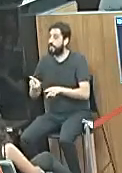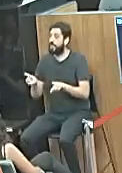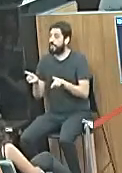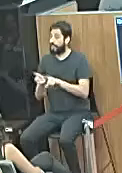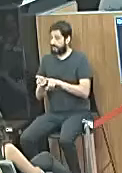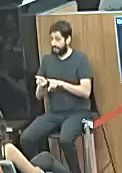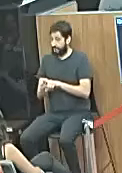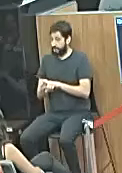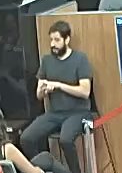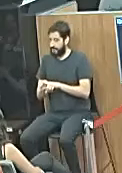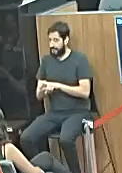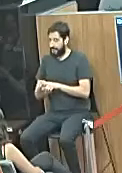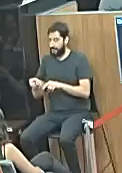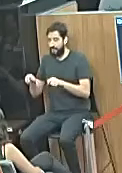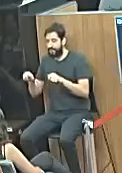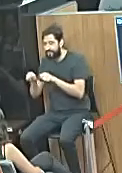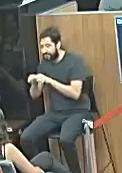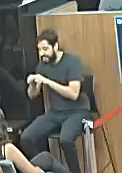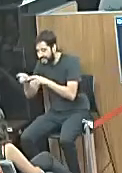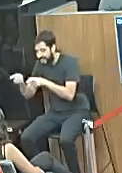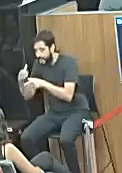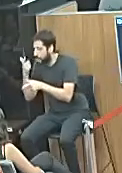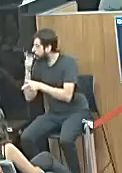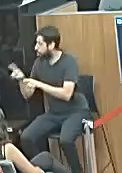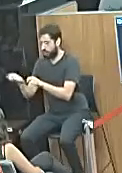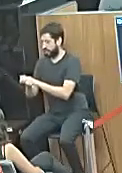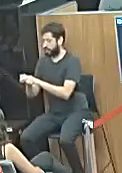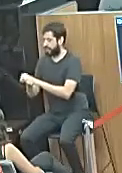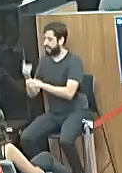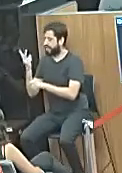dar com uma mão e tirar com a outra